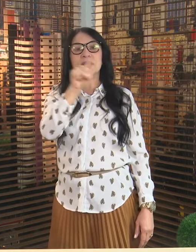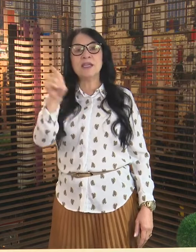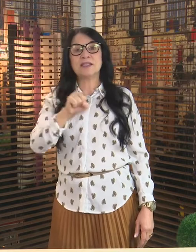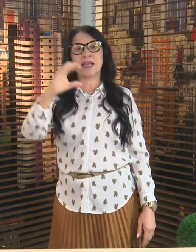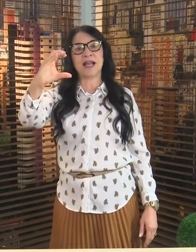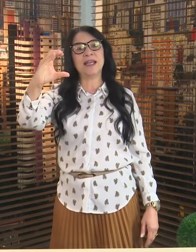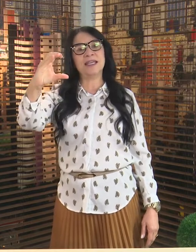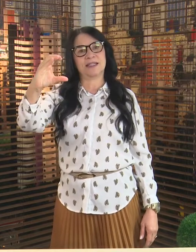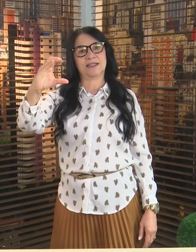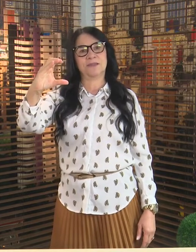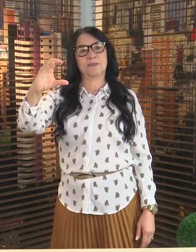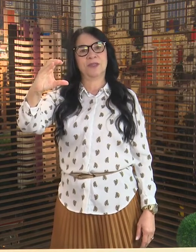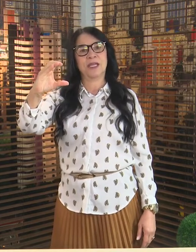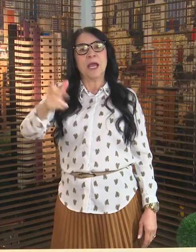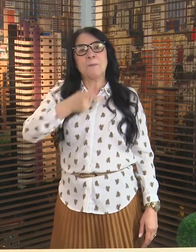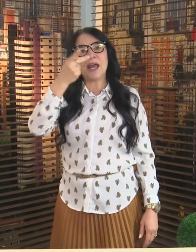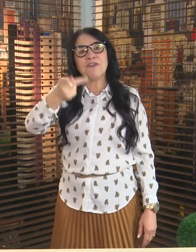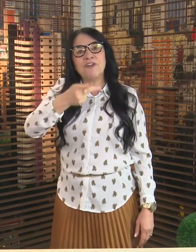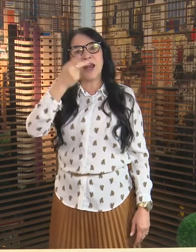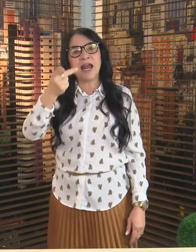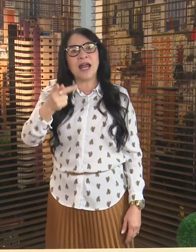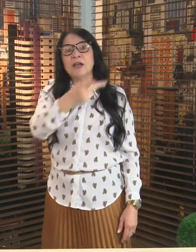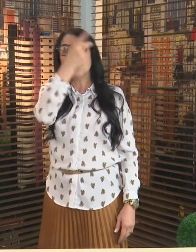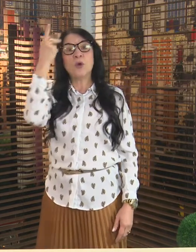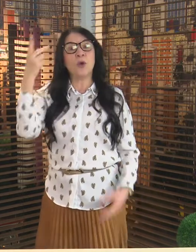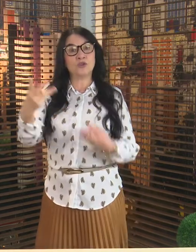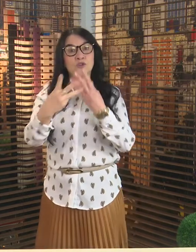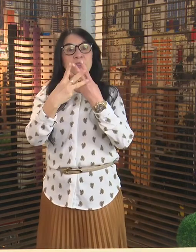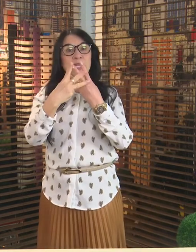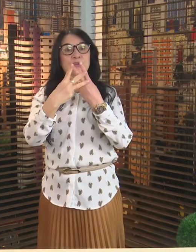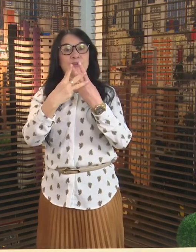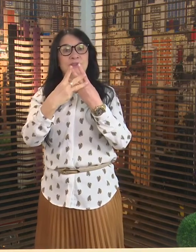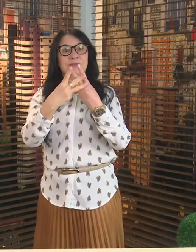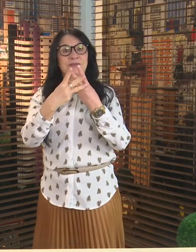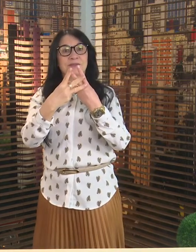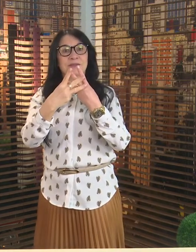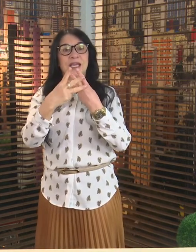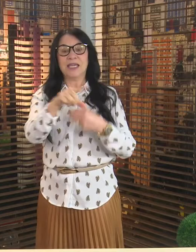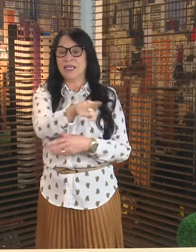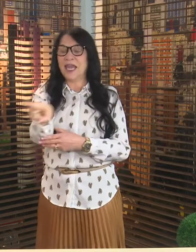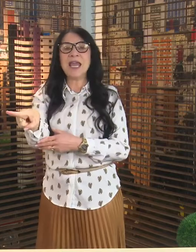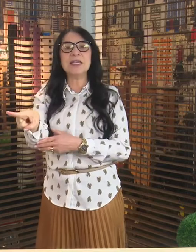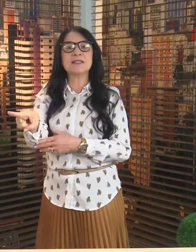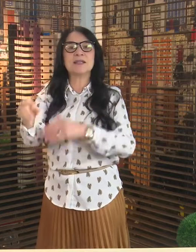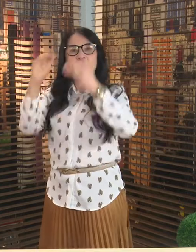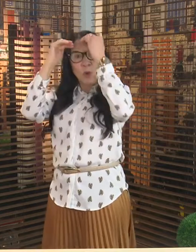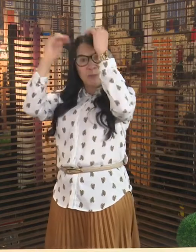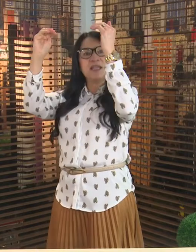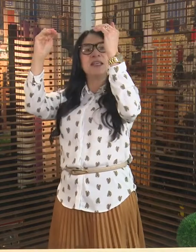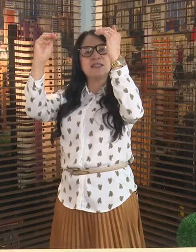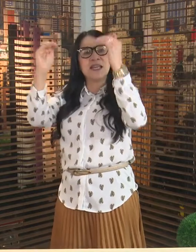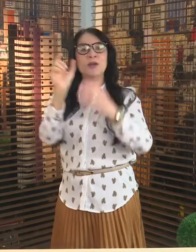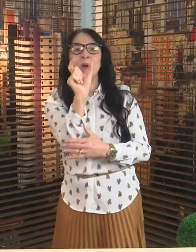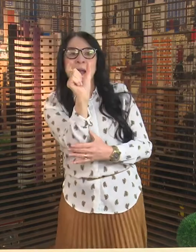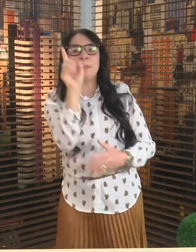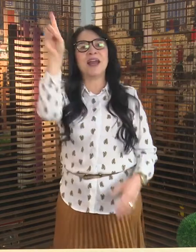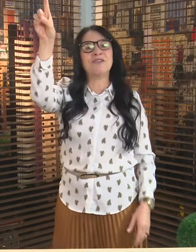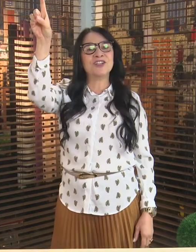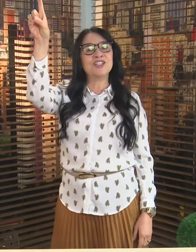e Zacarias, para falar com os judeus. E eles obedeceram a palavra de